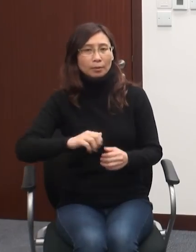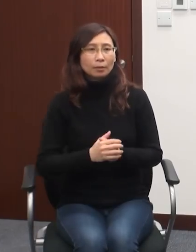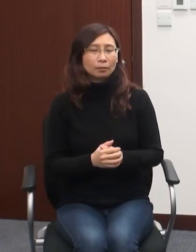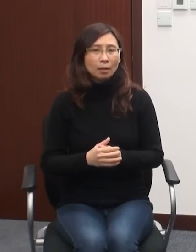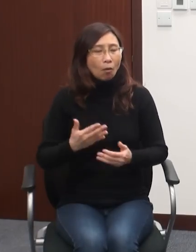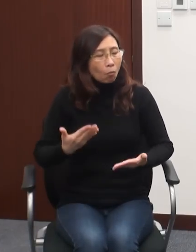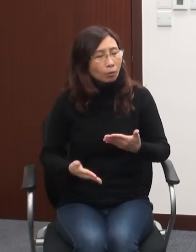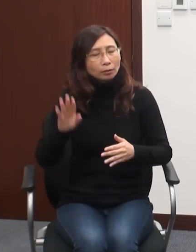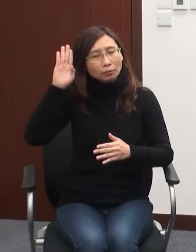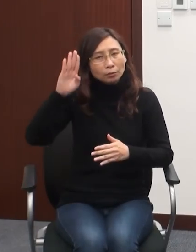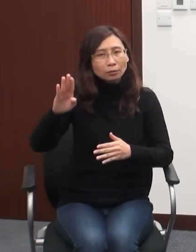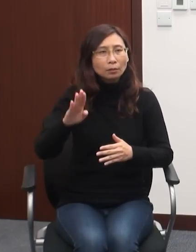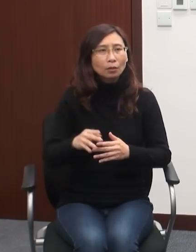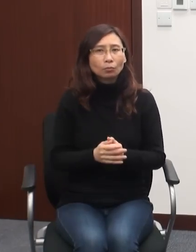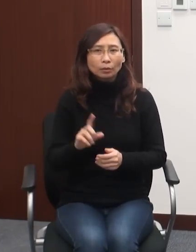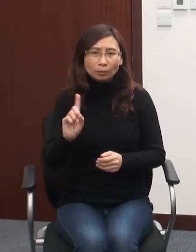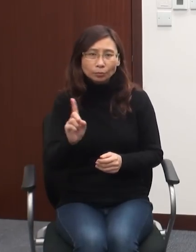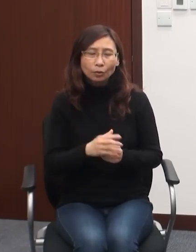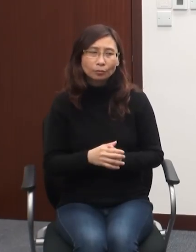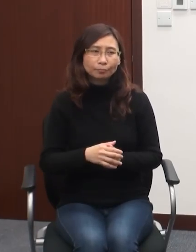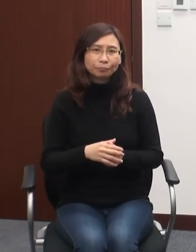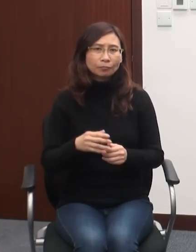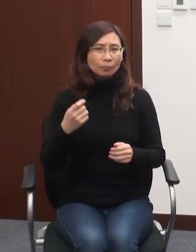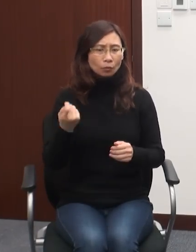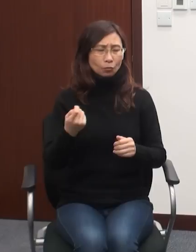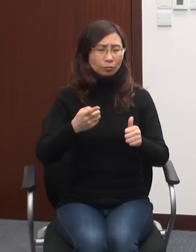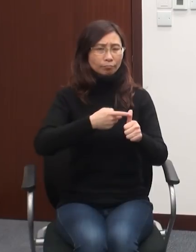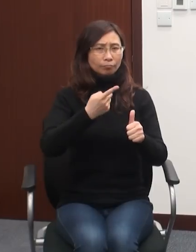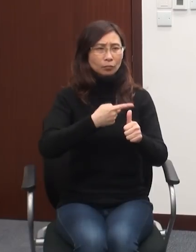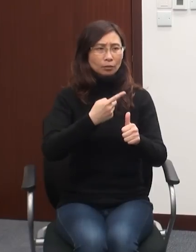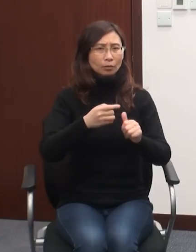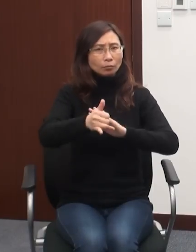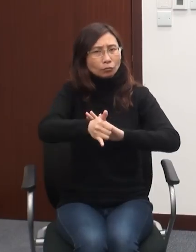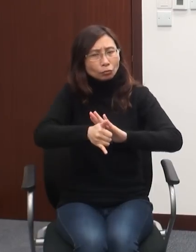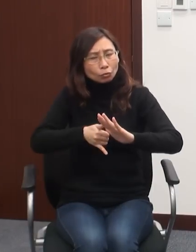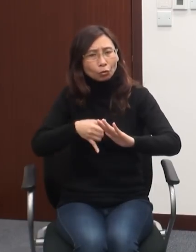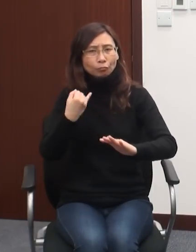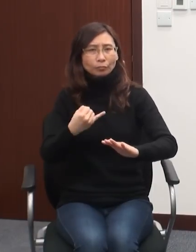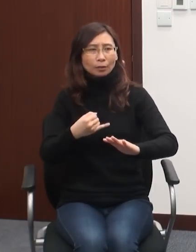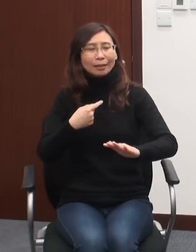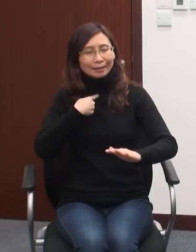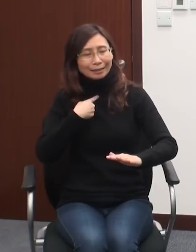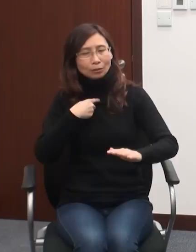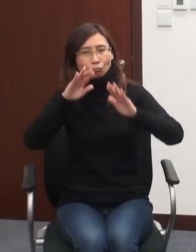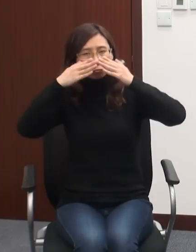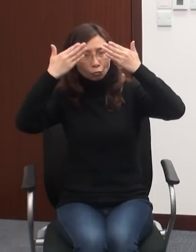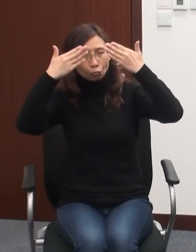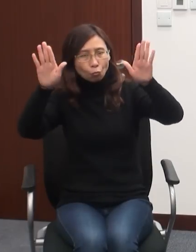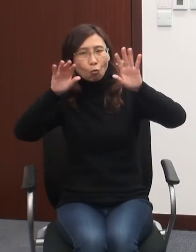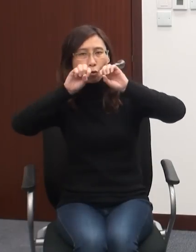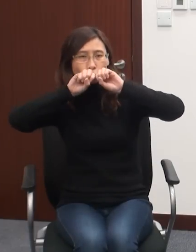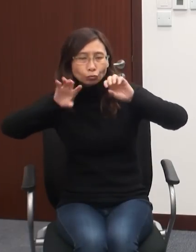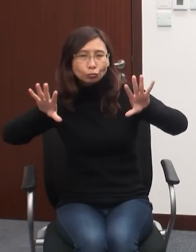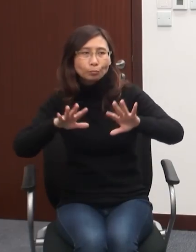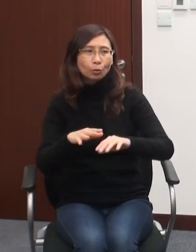者之後的路向，其實我覺得很簡單。第一就係、是、無退無可退啦，應該公開宣布啊。咁而家咧就似乎呢個